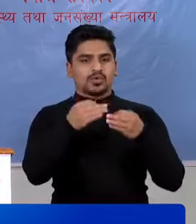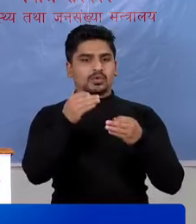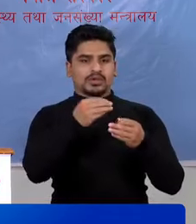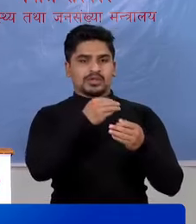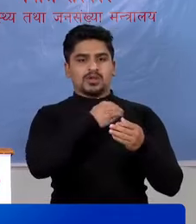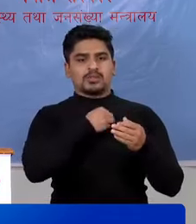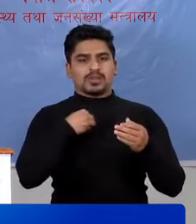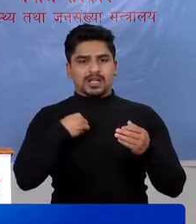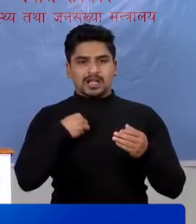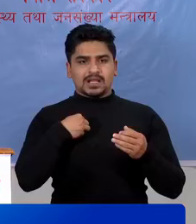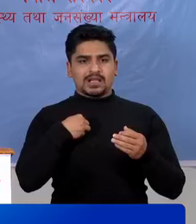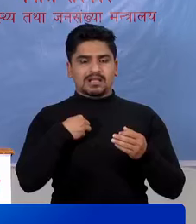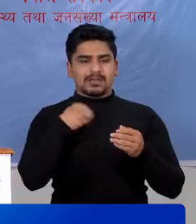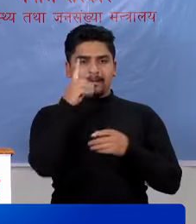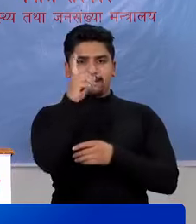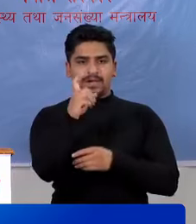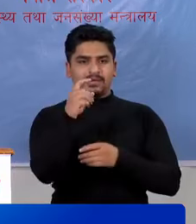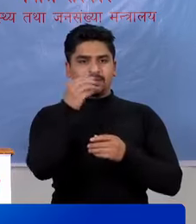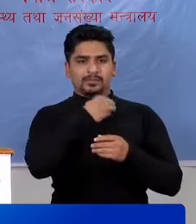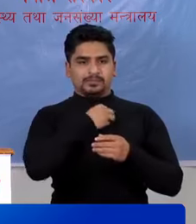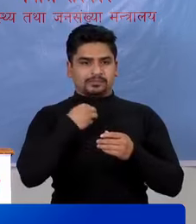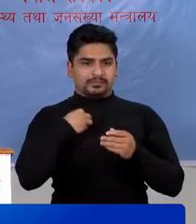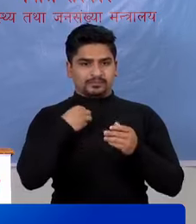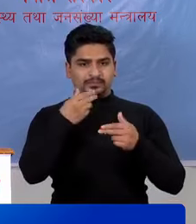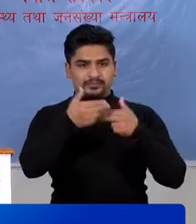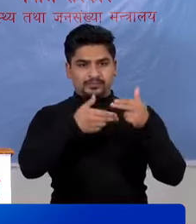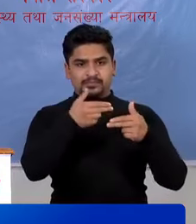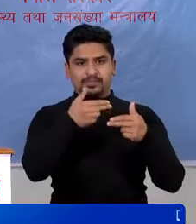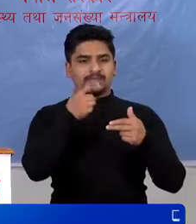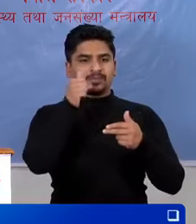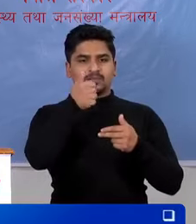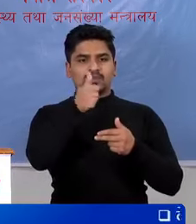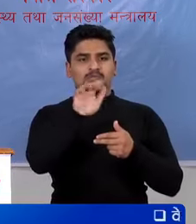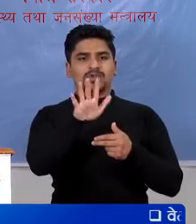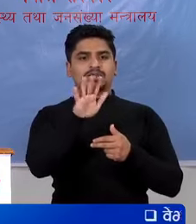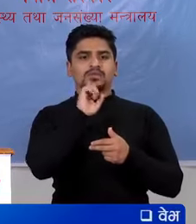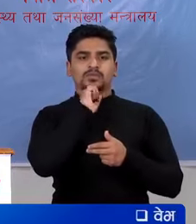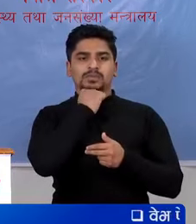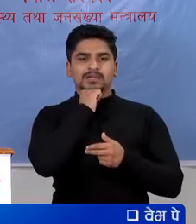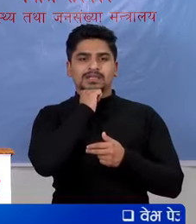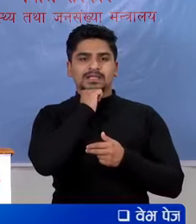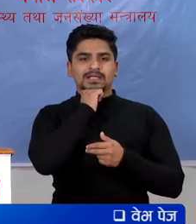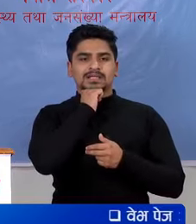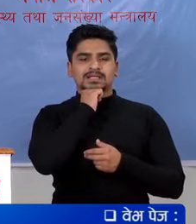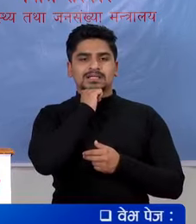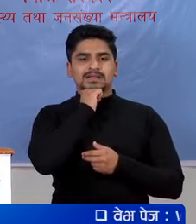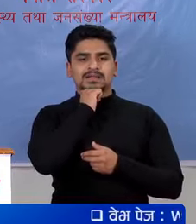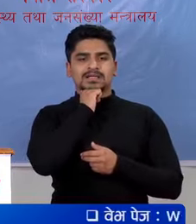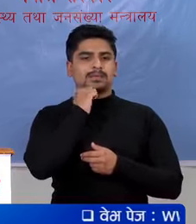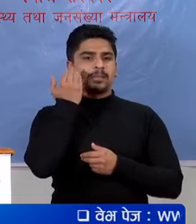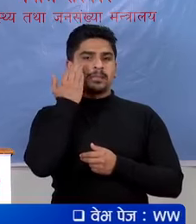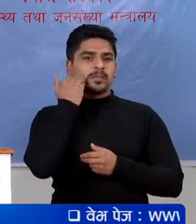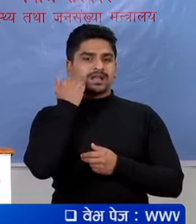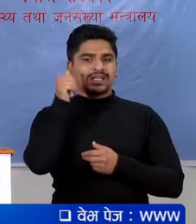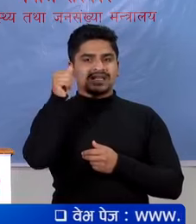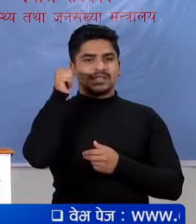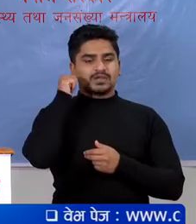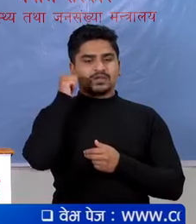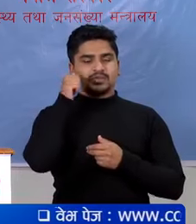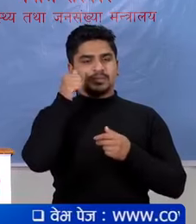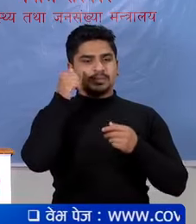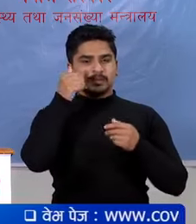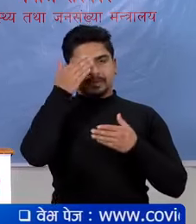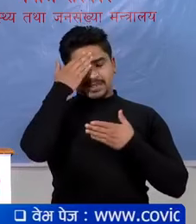अस्पताल भागलूंग मा उपचार मा रहेकी 65 बर्षिया महीला को जुन हीजा